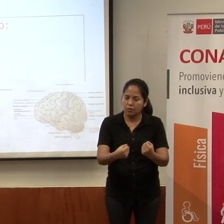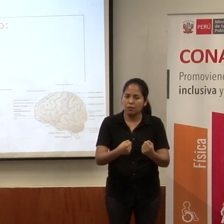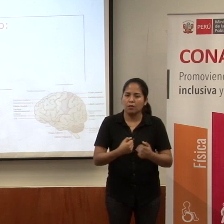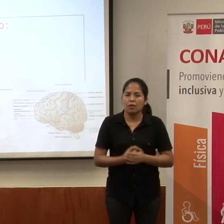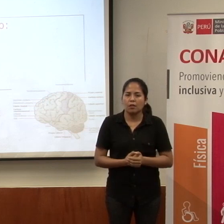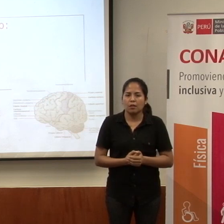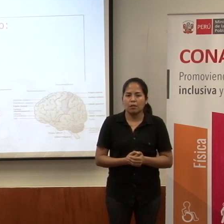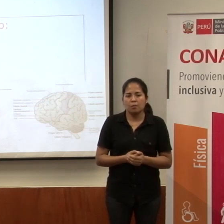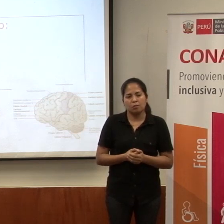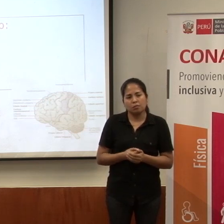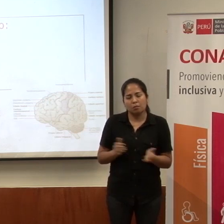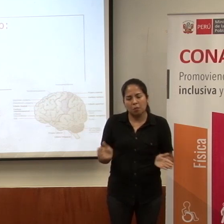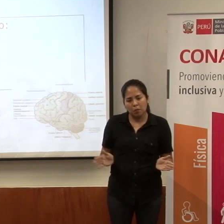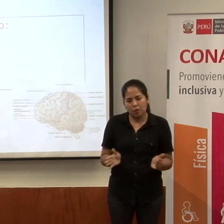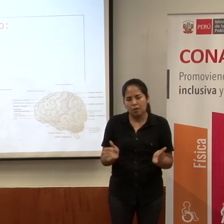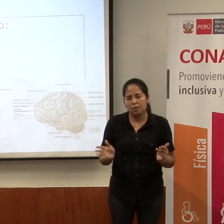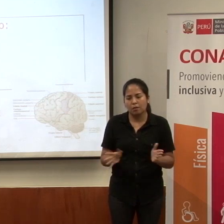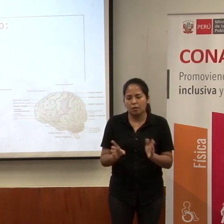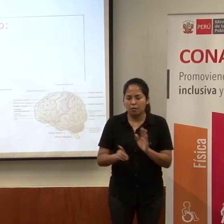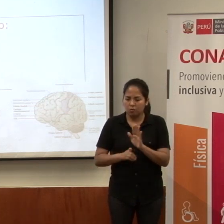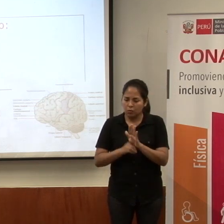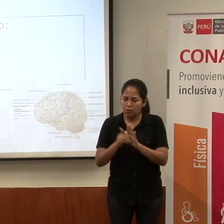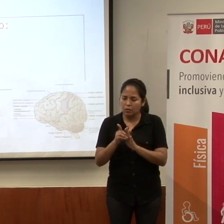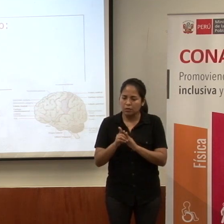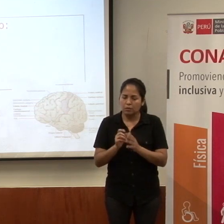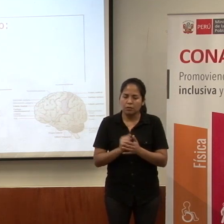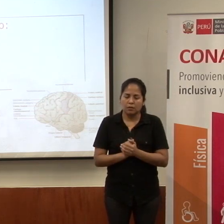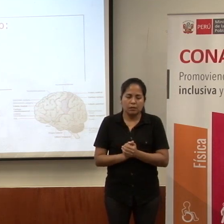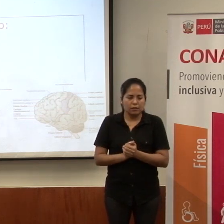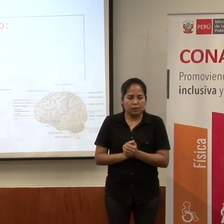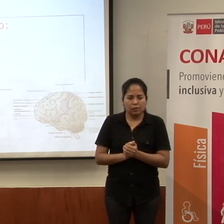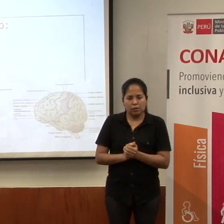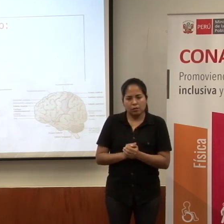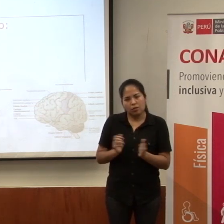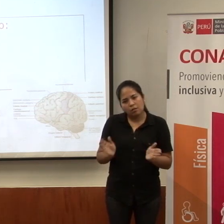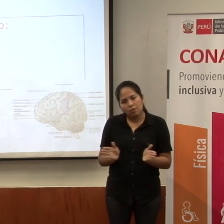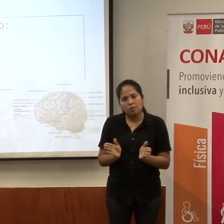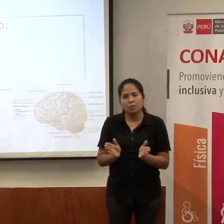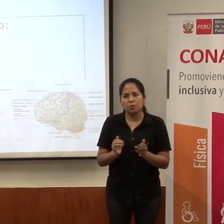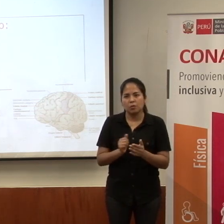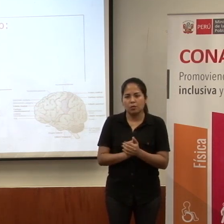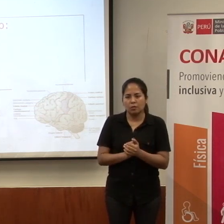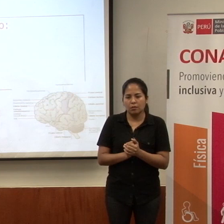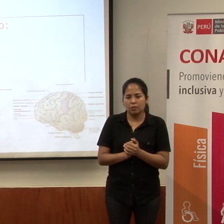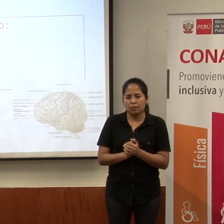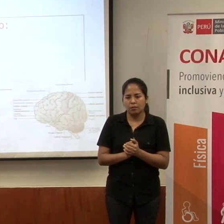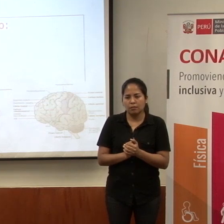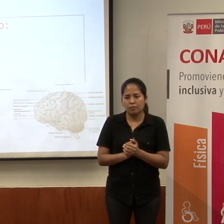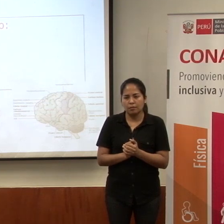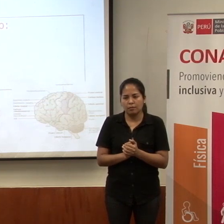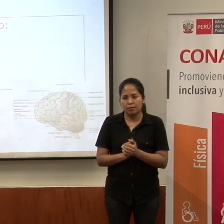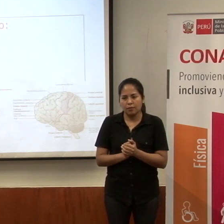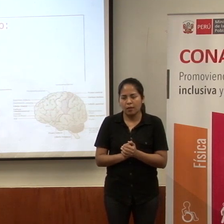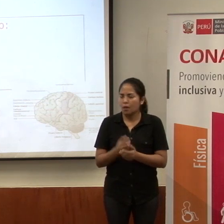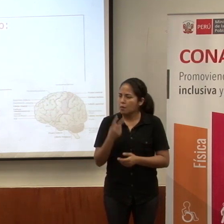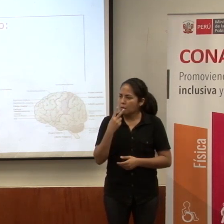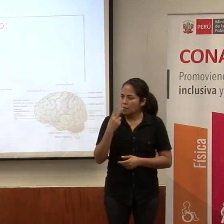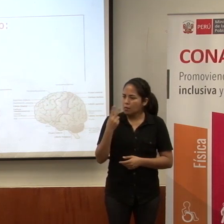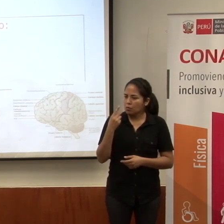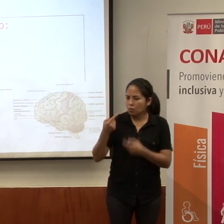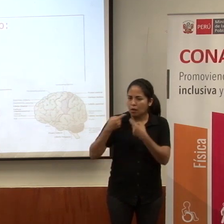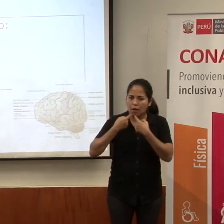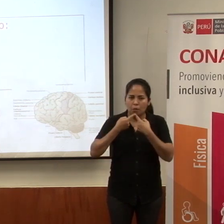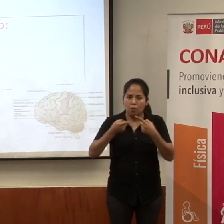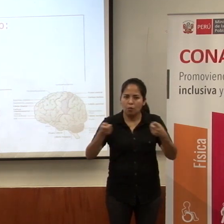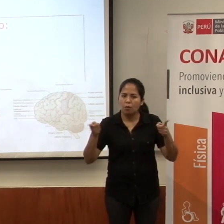para promover esos mecanismos de desarrollo. Los estímulos, ¿no? Acaba de salir una interesantísima publicación de la OMS